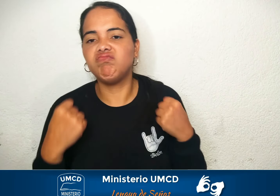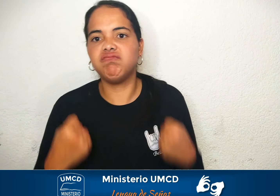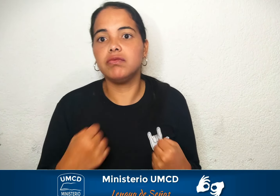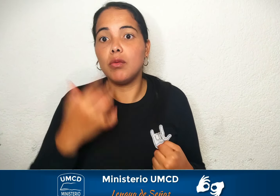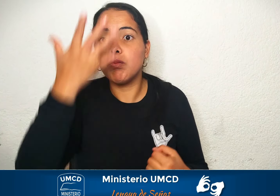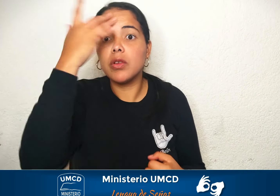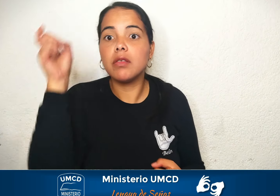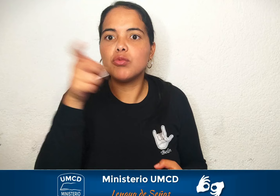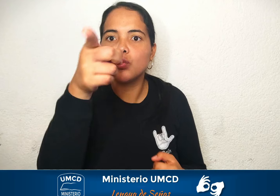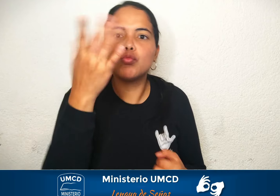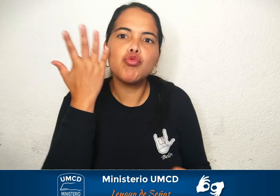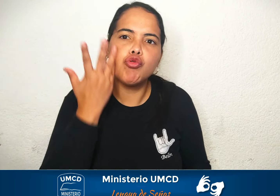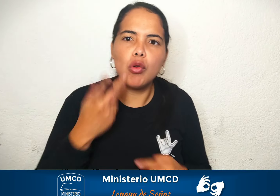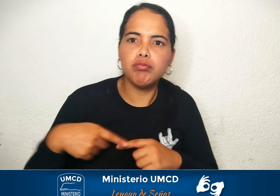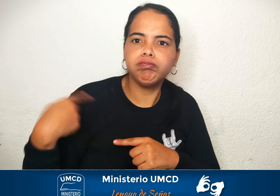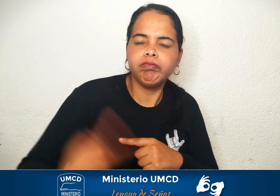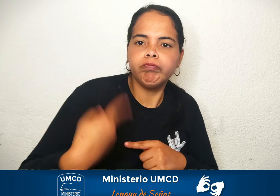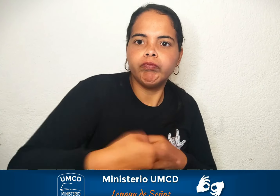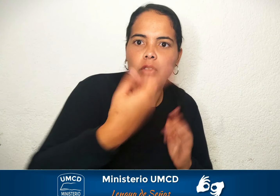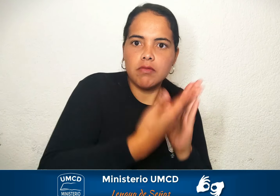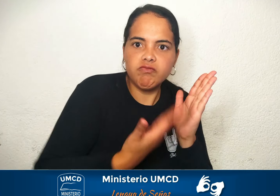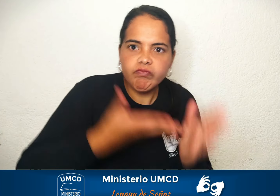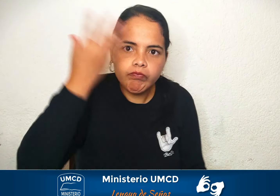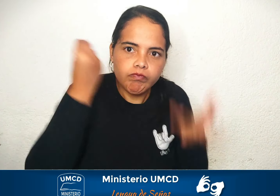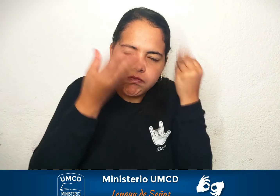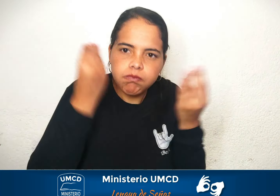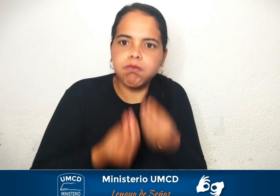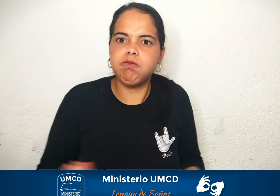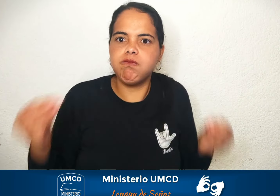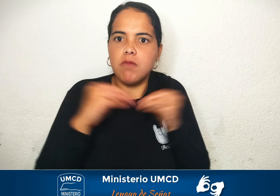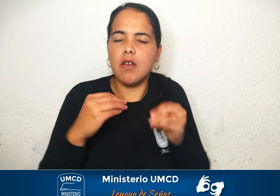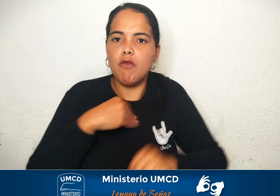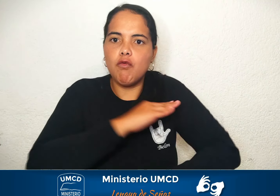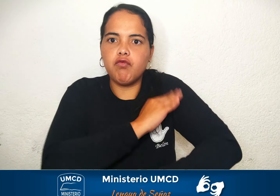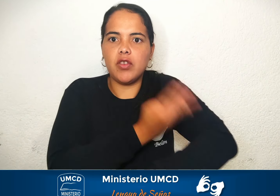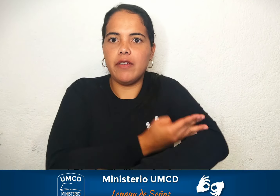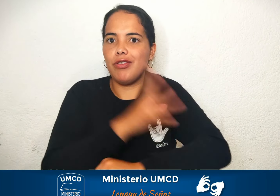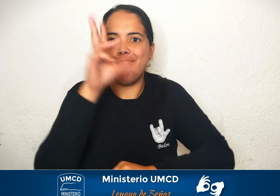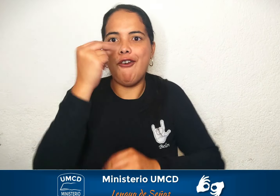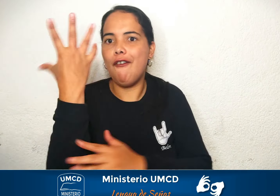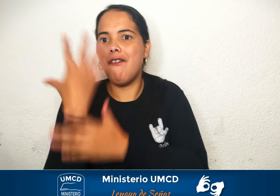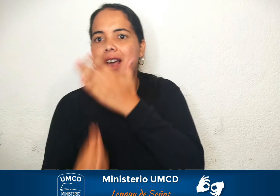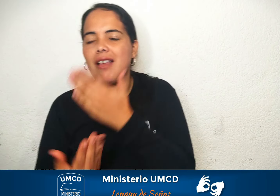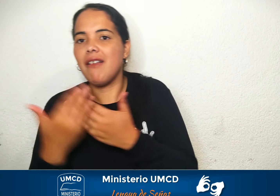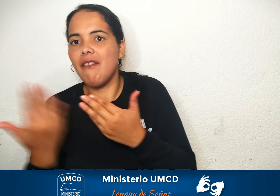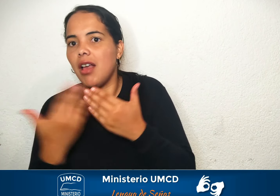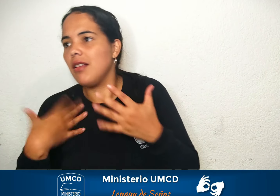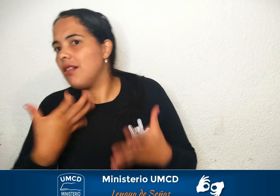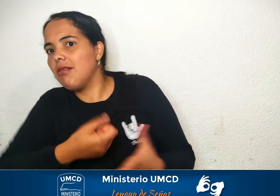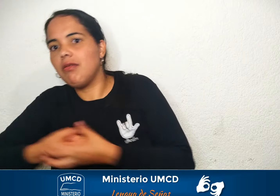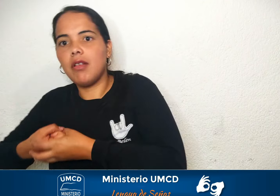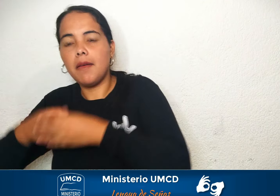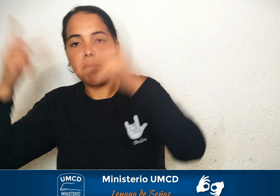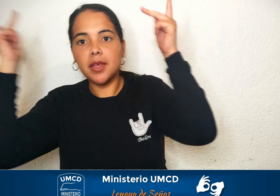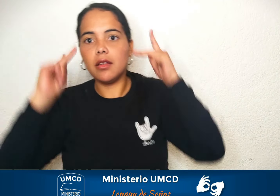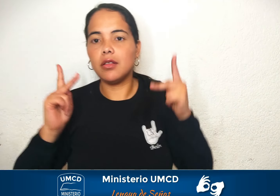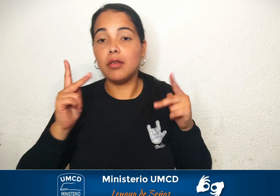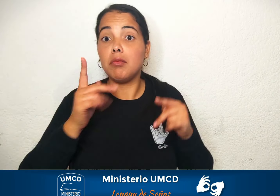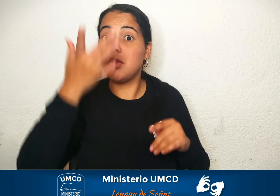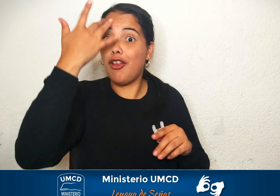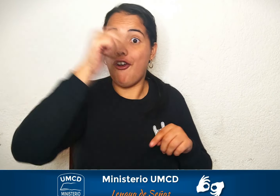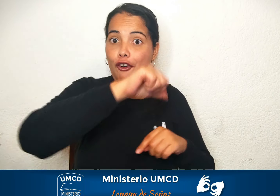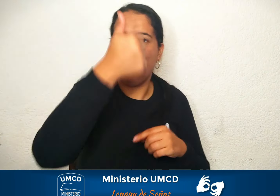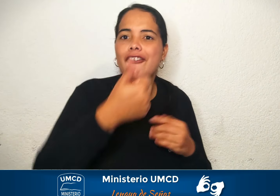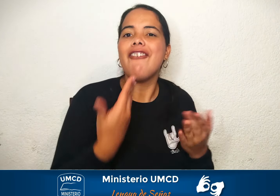versículos o en estos pocos versículos del capítulo 3, en primer lugar, en que ellos lamentablemente todavía no entendían la palabra